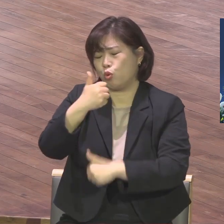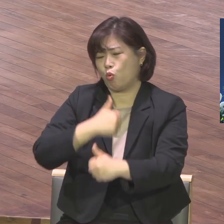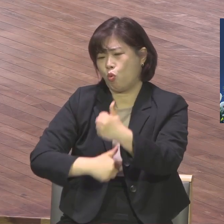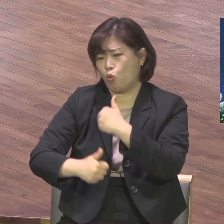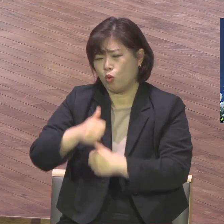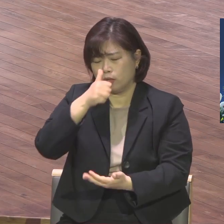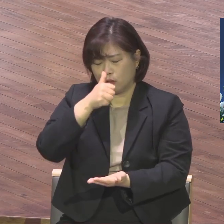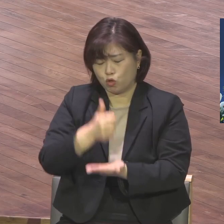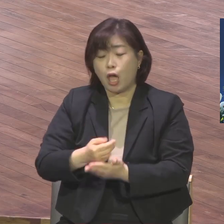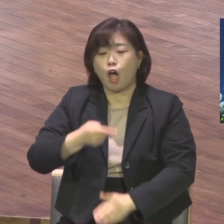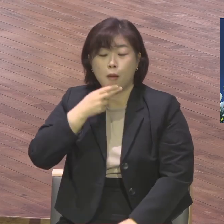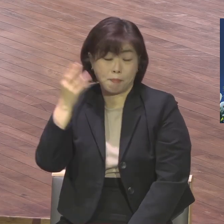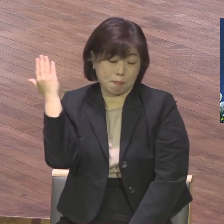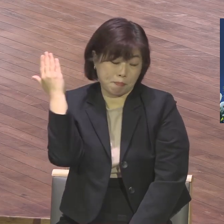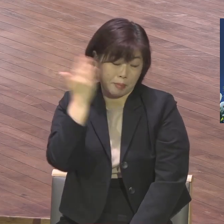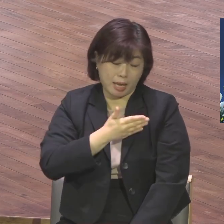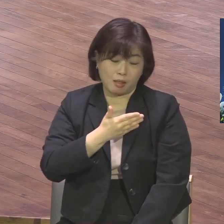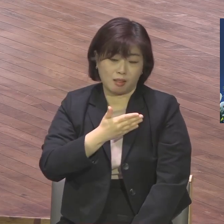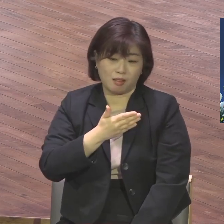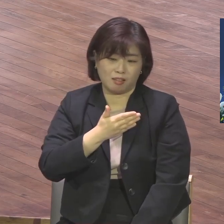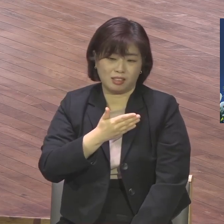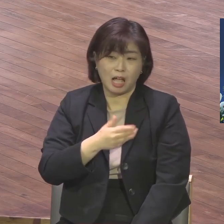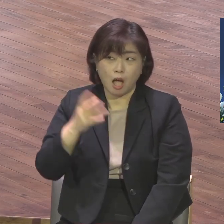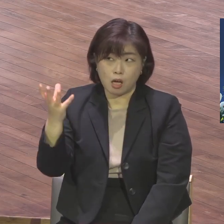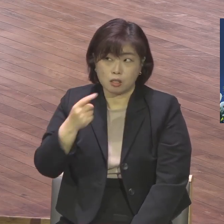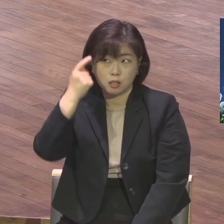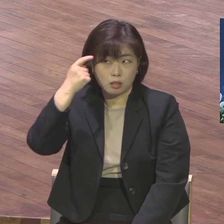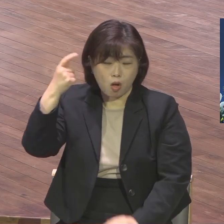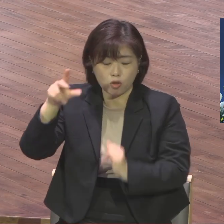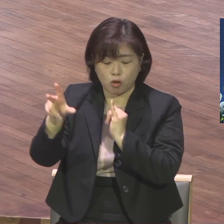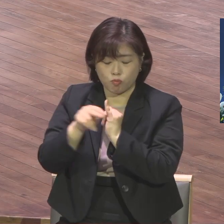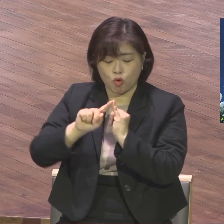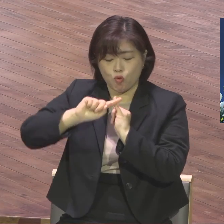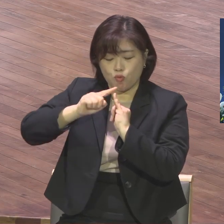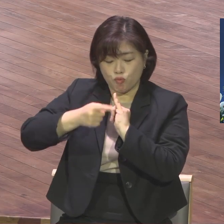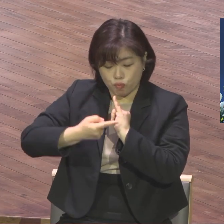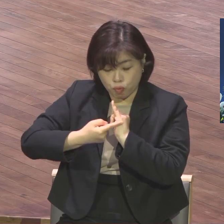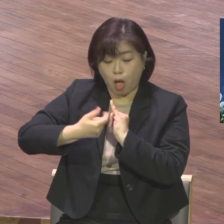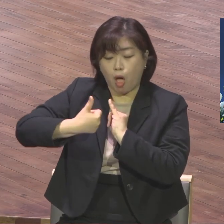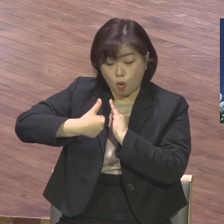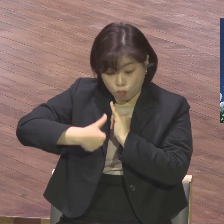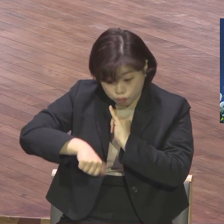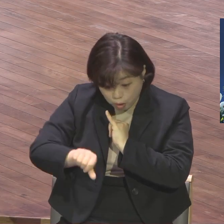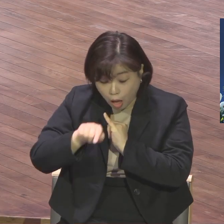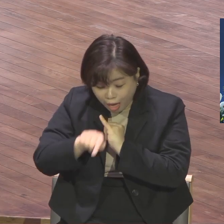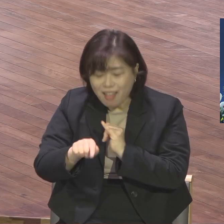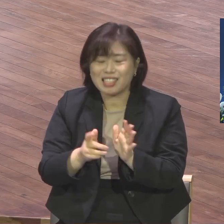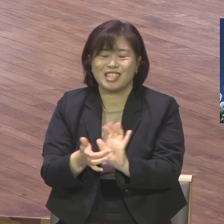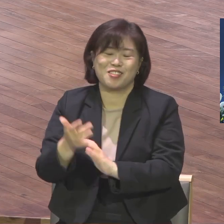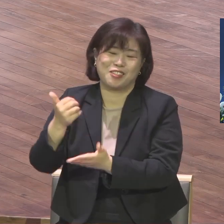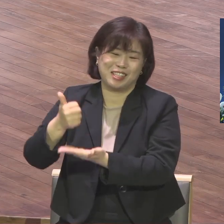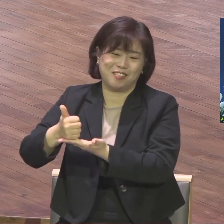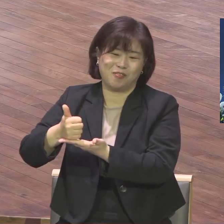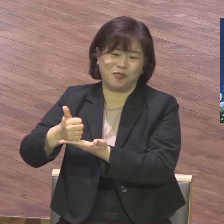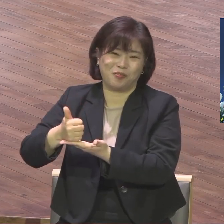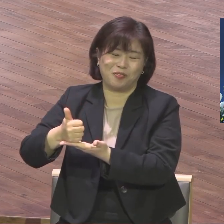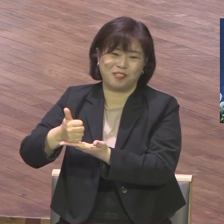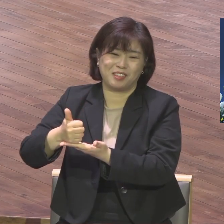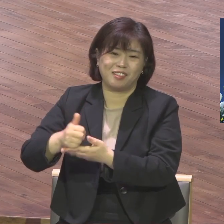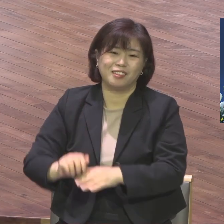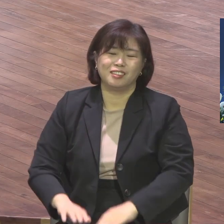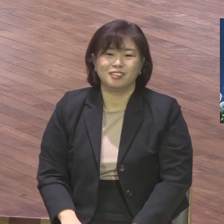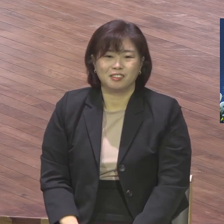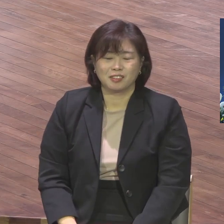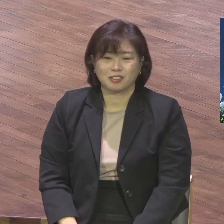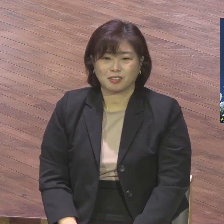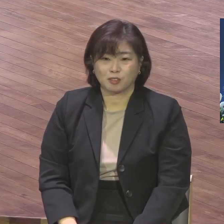여자의 후손으로 성령으로 잉태하셔서 오셨다. 그리고 하나님의 방법이 십자가 대속의 제물이